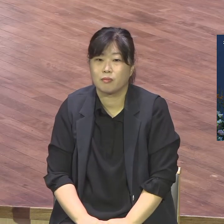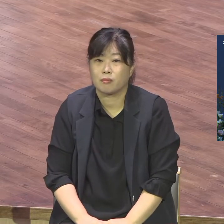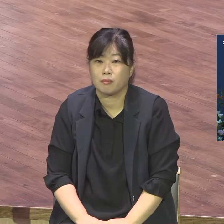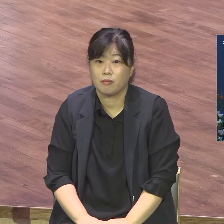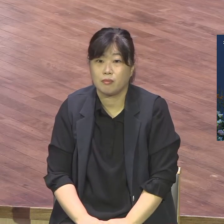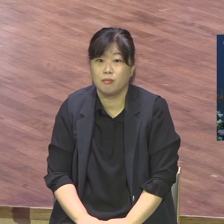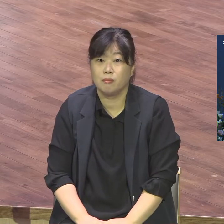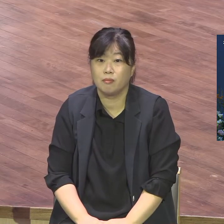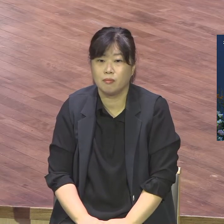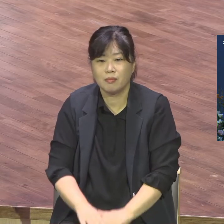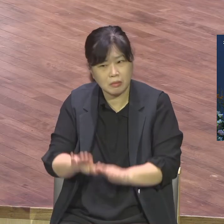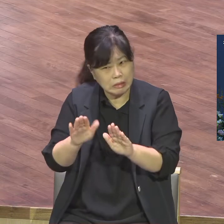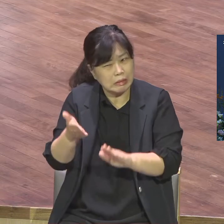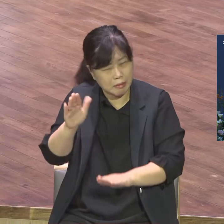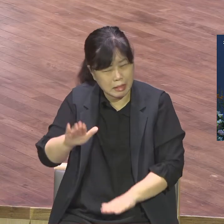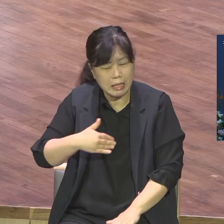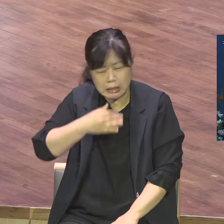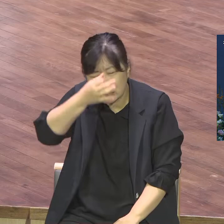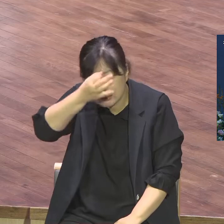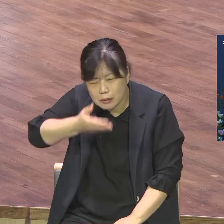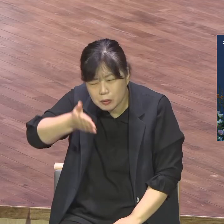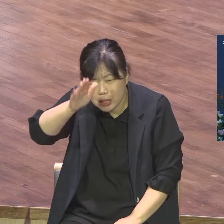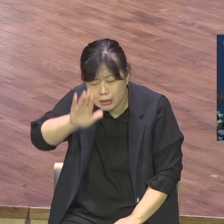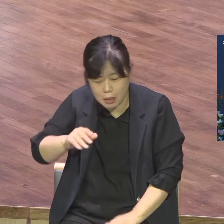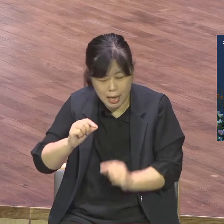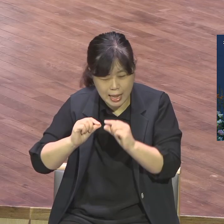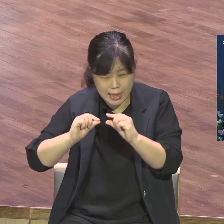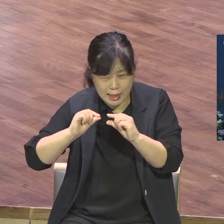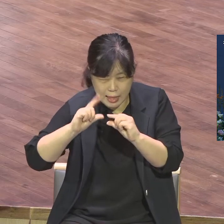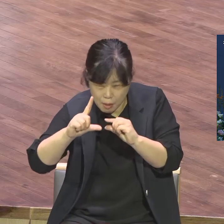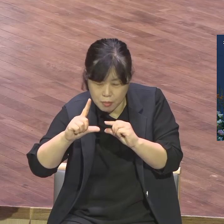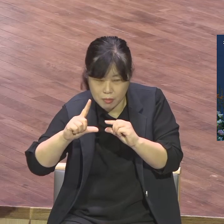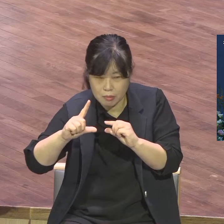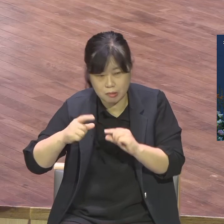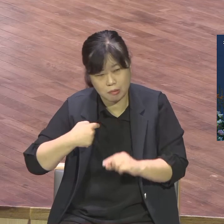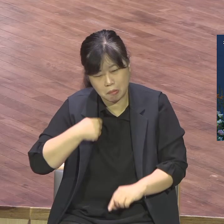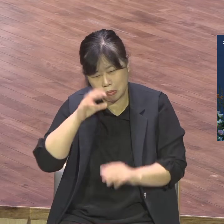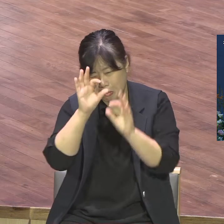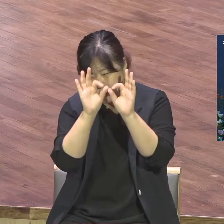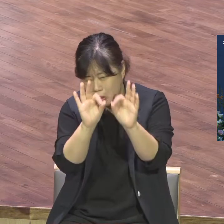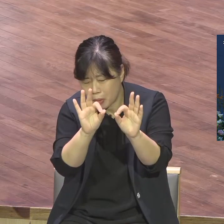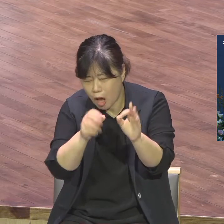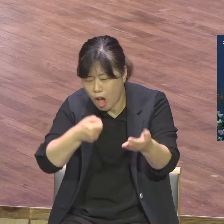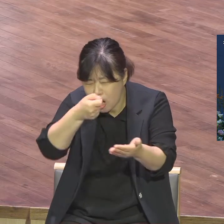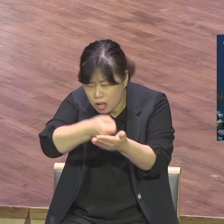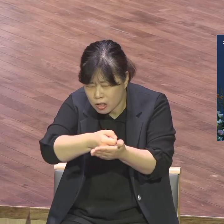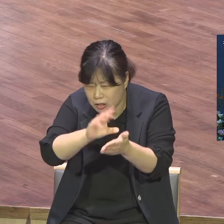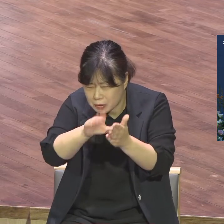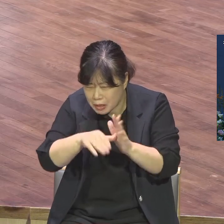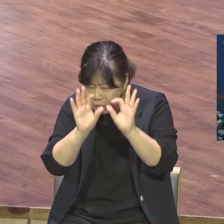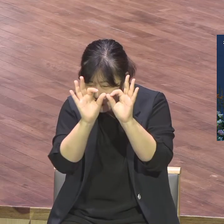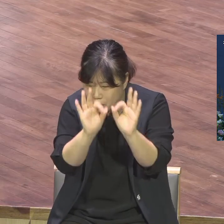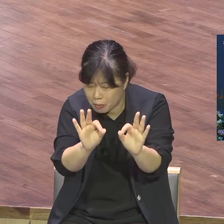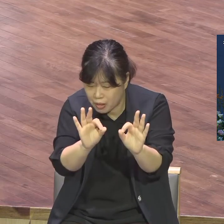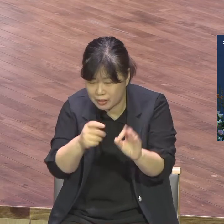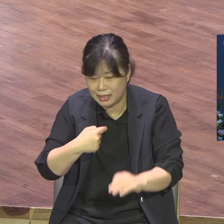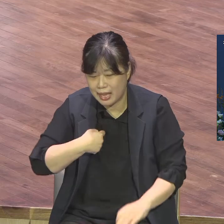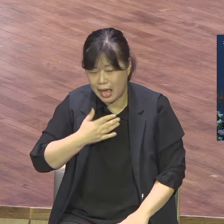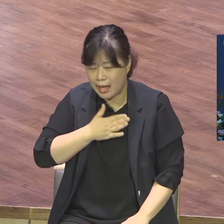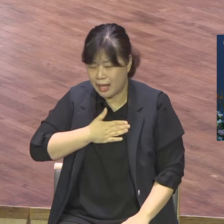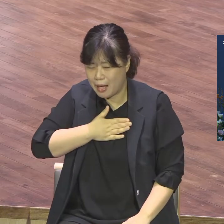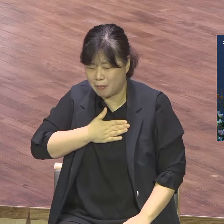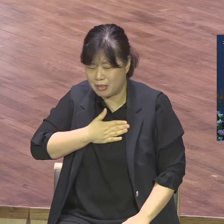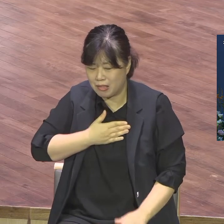복음이 이끄는 삶을 살지 않아요. 전부 다 감정 따라, 자동심 따라, 유익 따라서